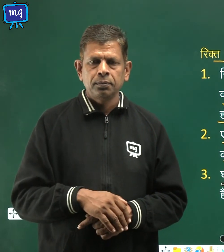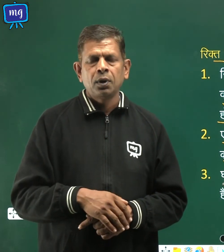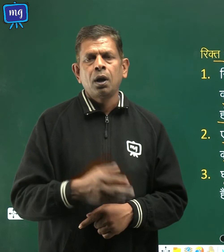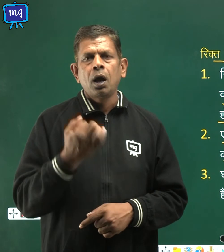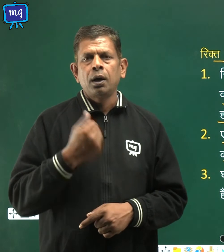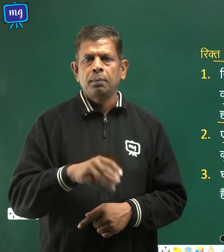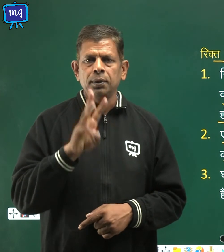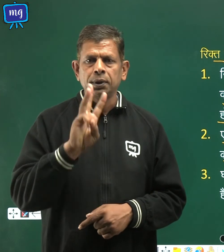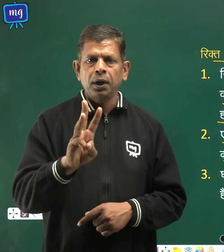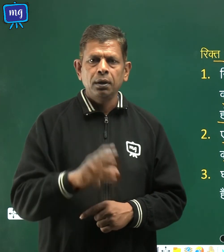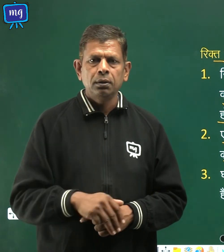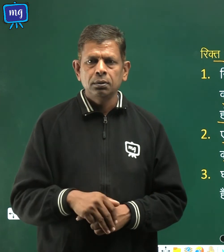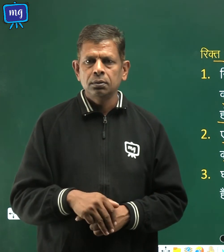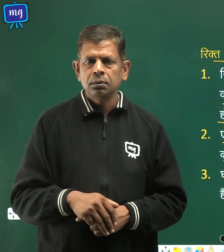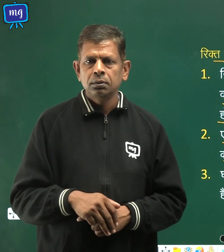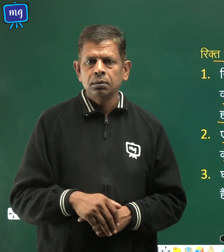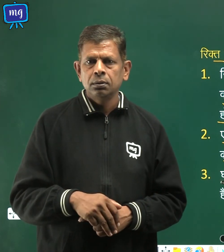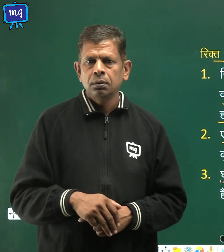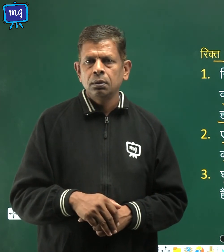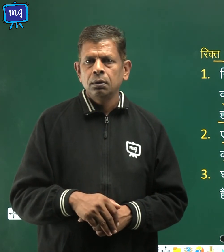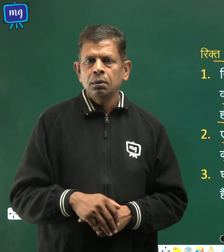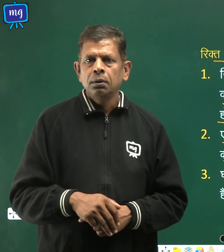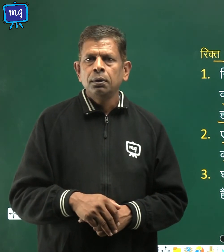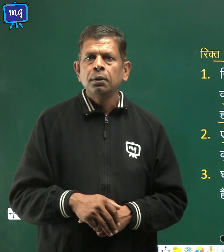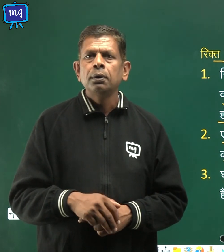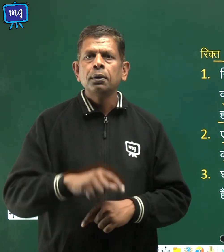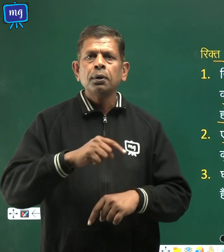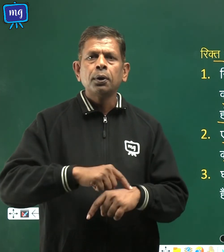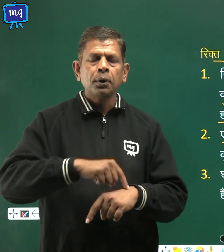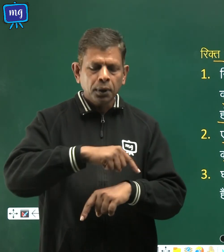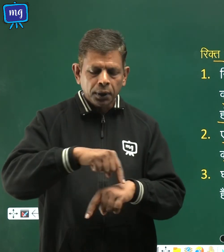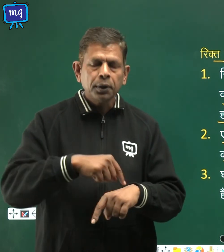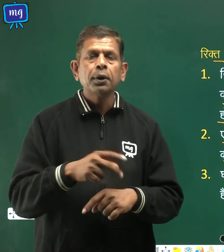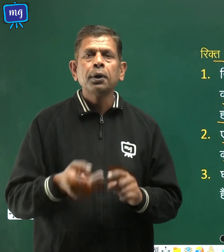नंबर 3, घड़ी